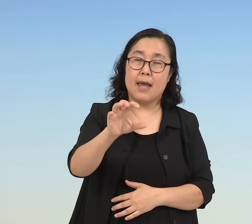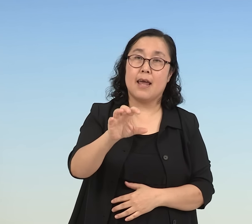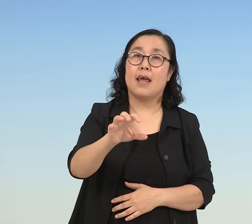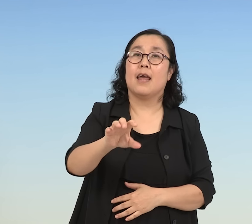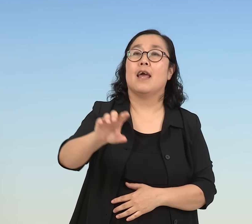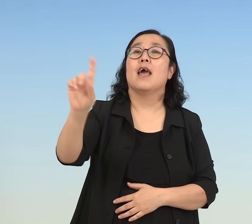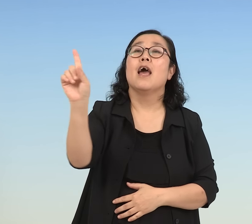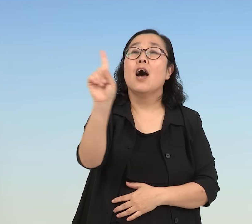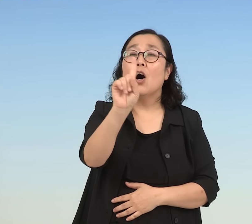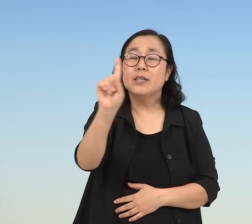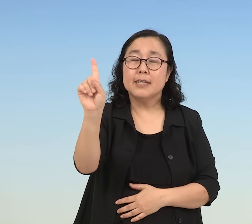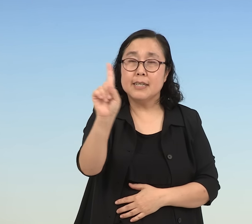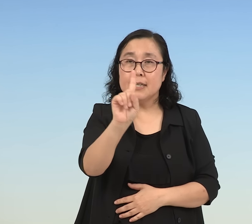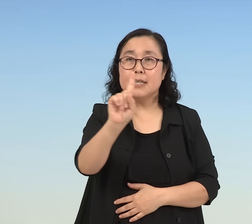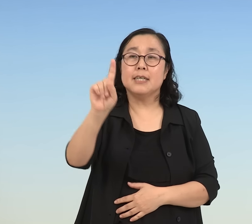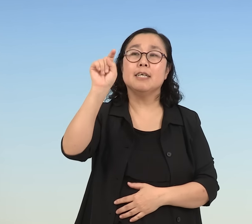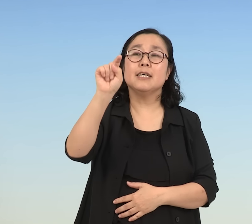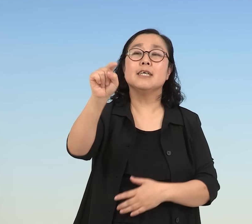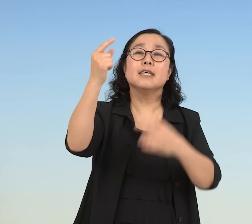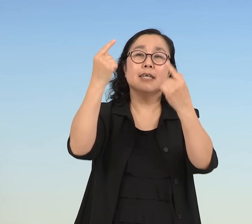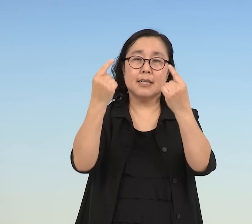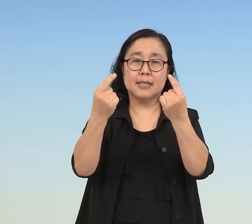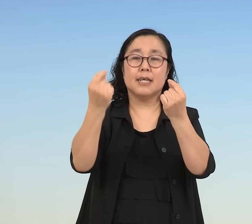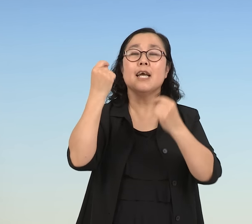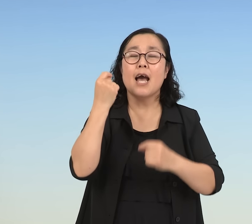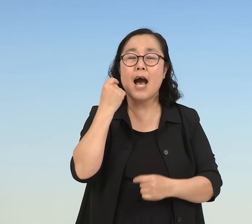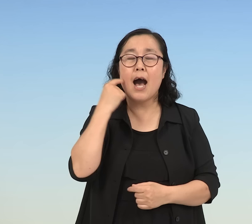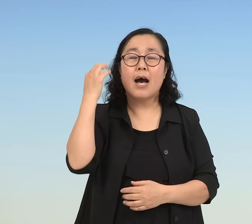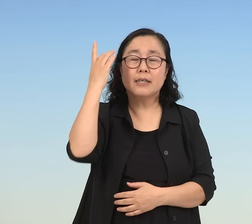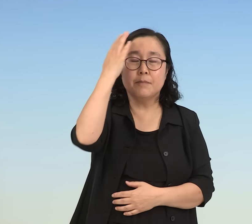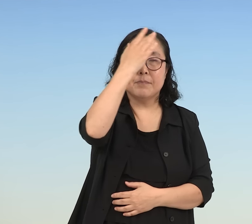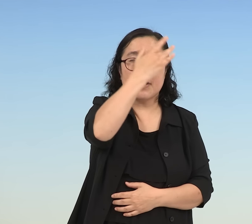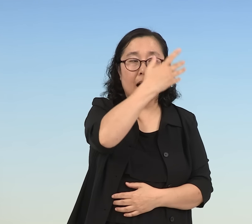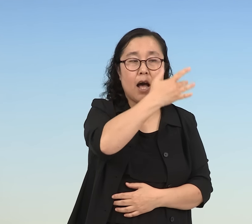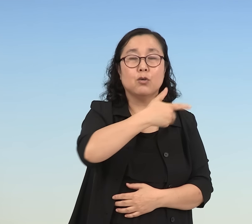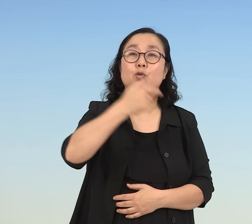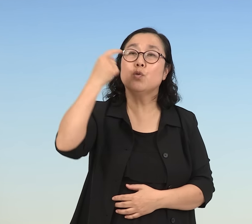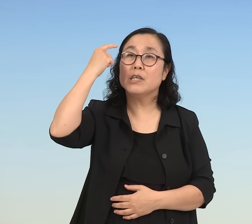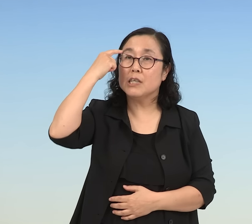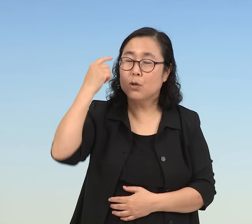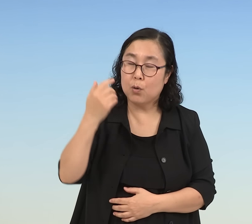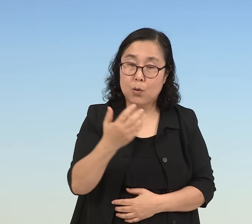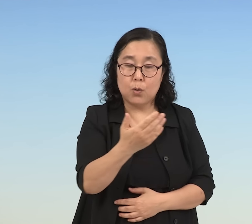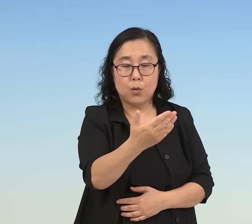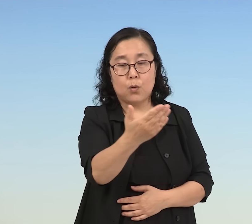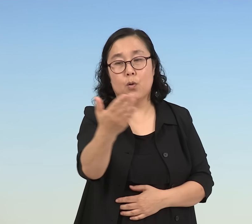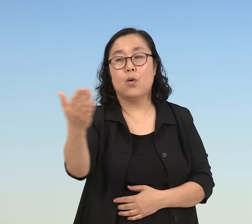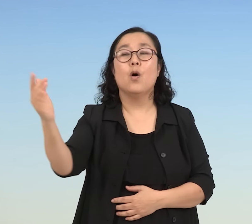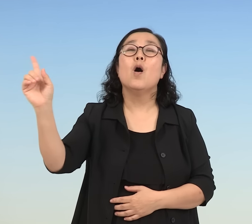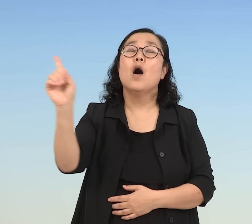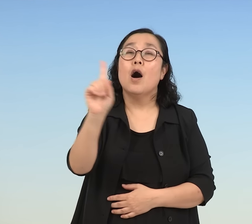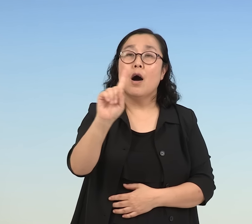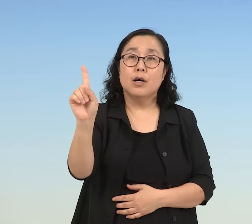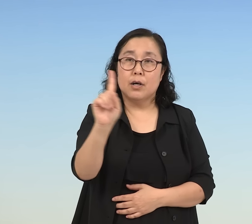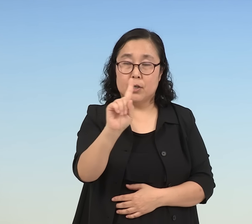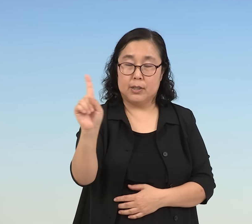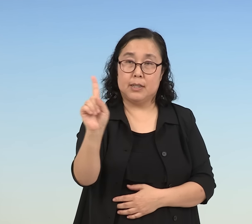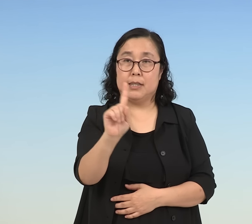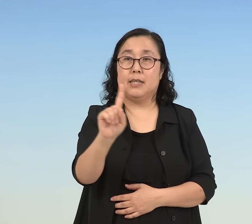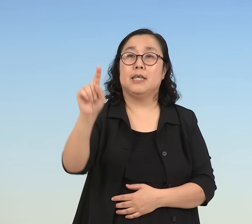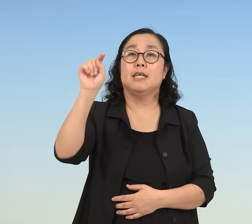어찌 그리 아름다운지요. 어찌 그리 아름다운지요. 어찌 그리